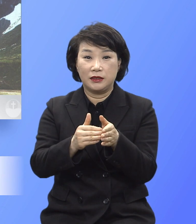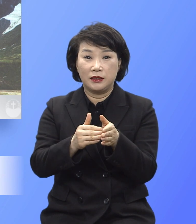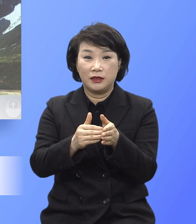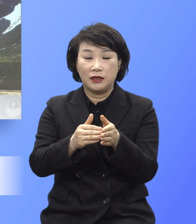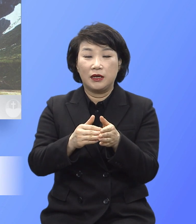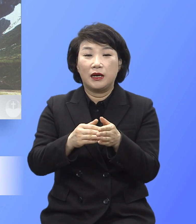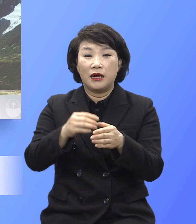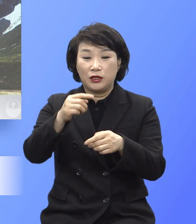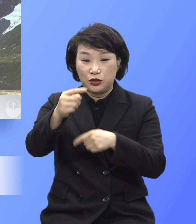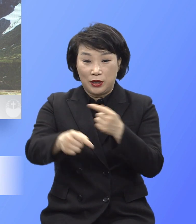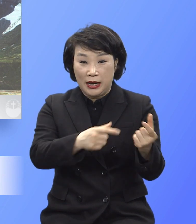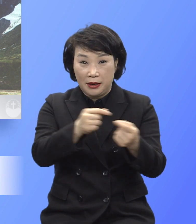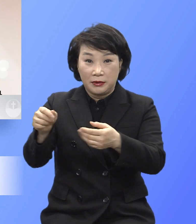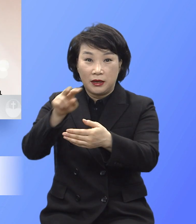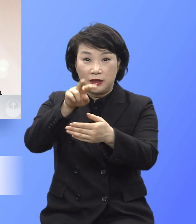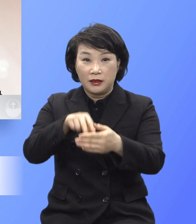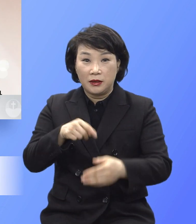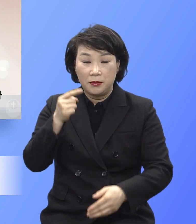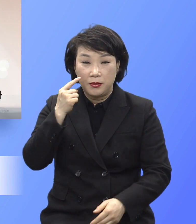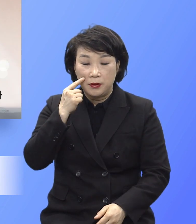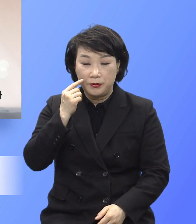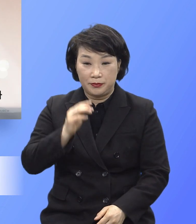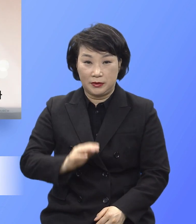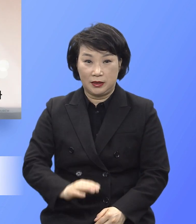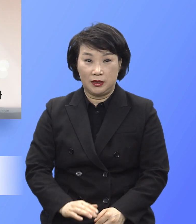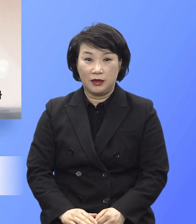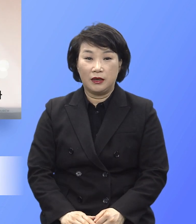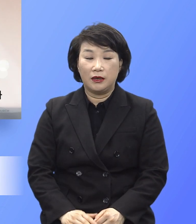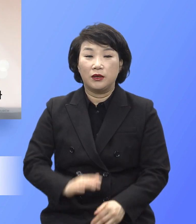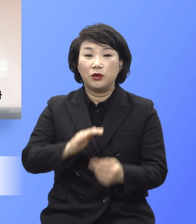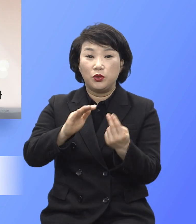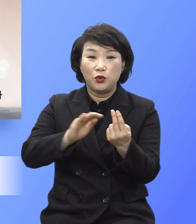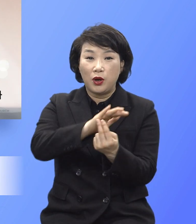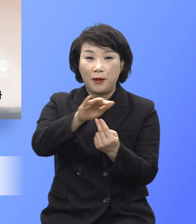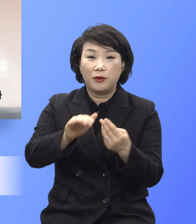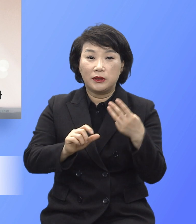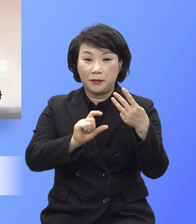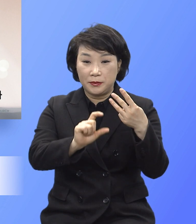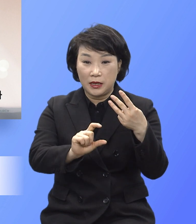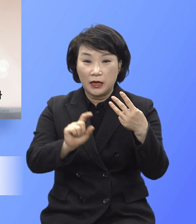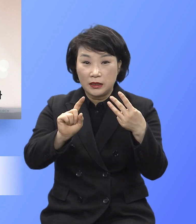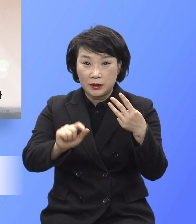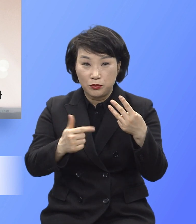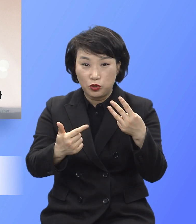18절까지를 합독합니다. 요한복음 3장 16절에서